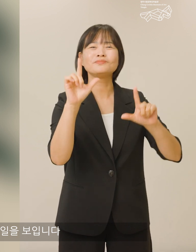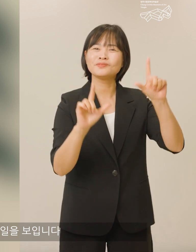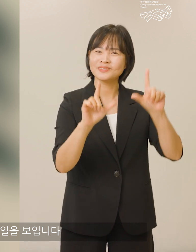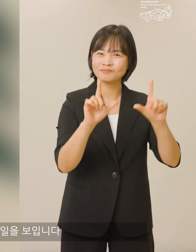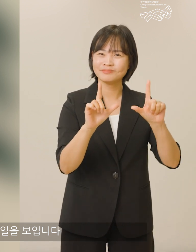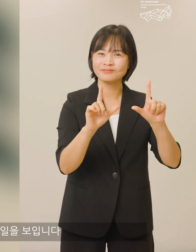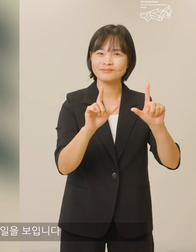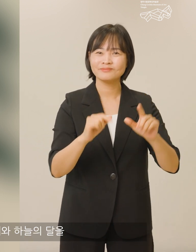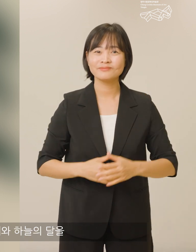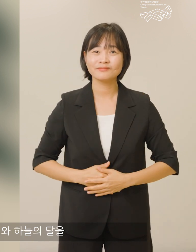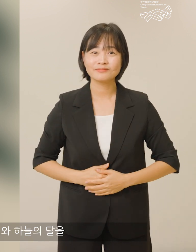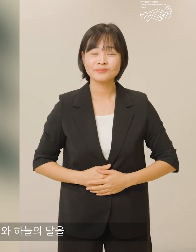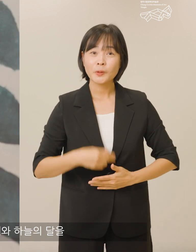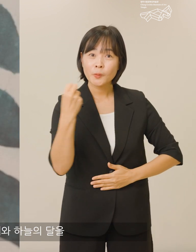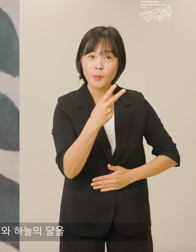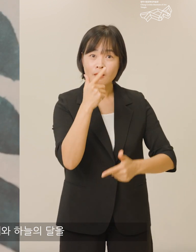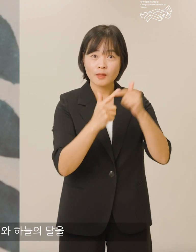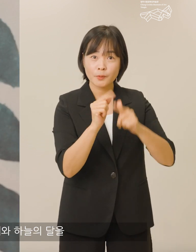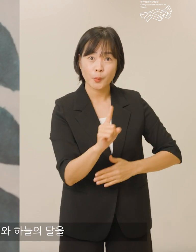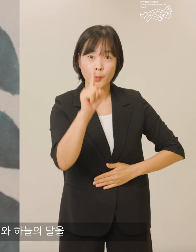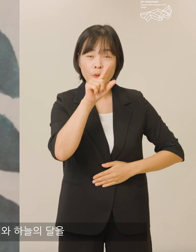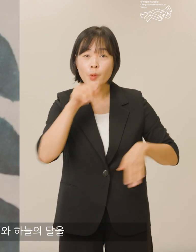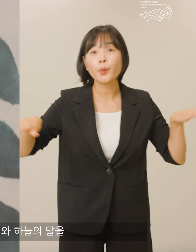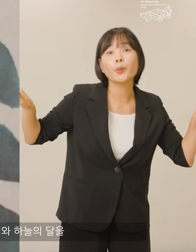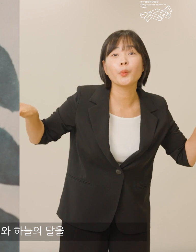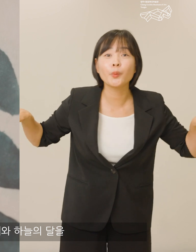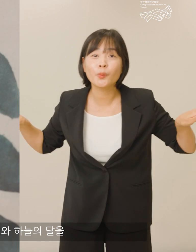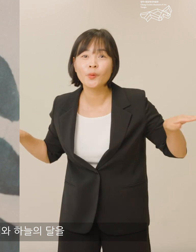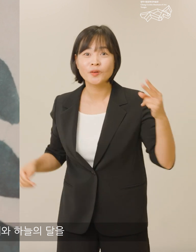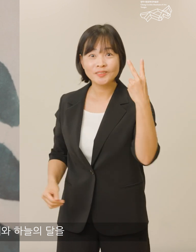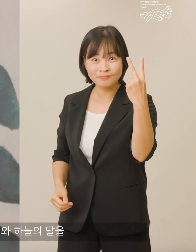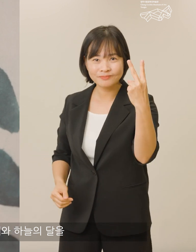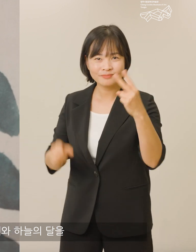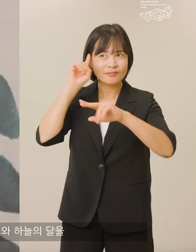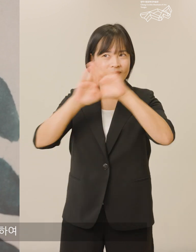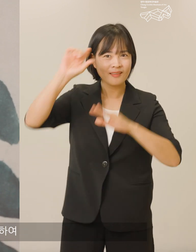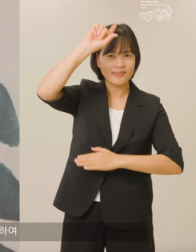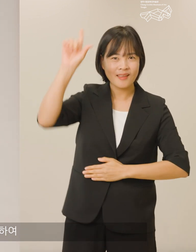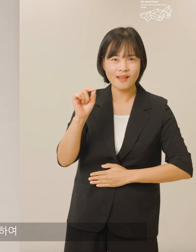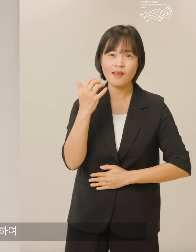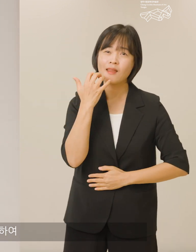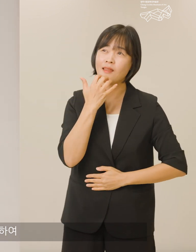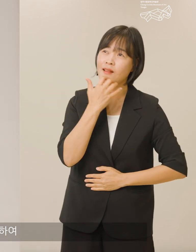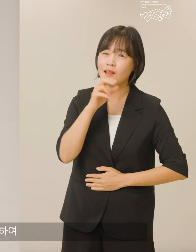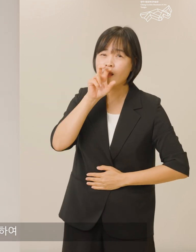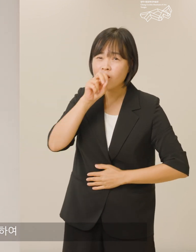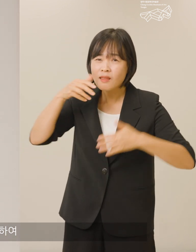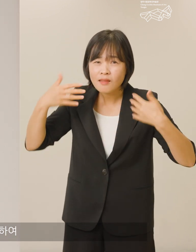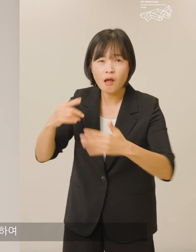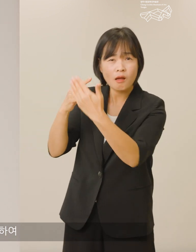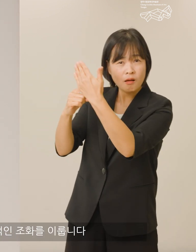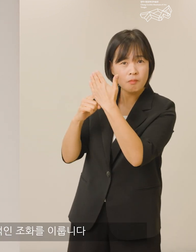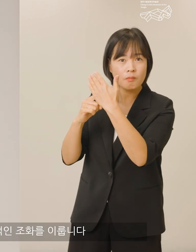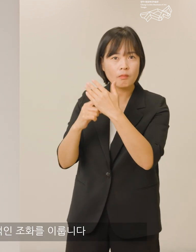보입니다. 또한 나무 위에 앉아있는 두 마리의 새와 하늘의 달을 낮은 채도의 회색주로